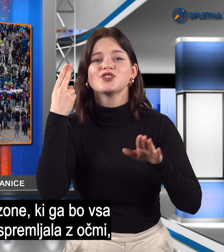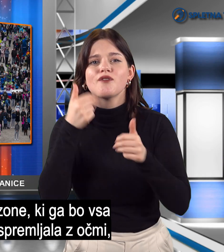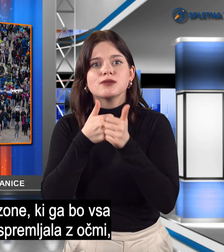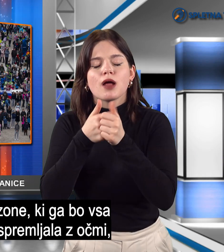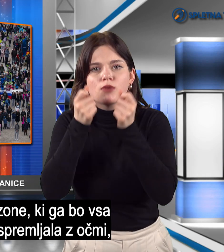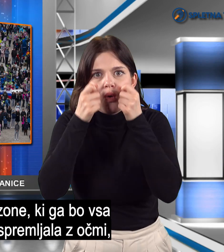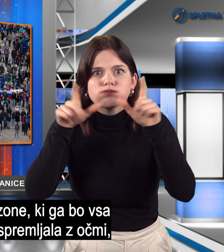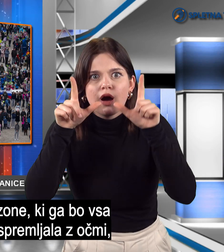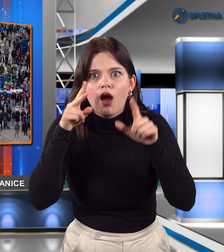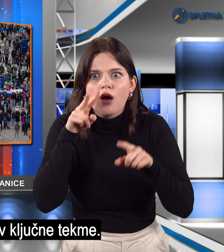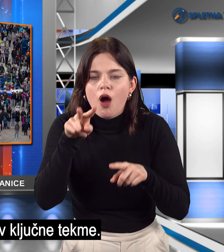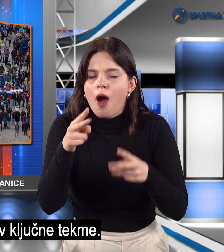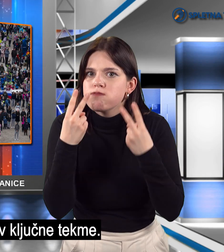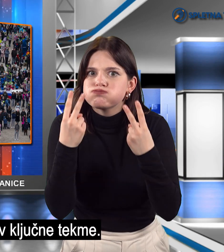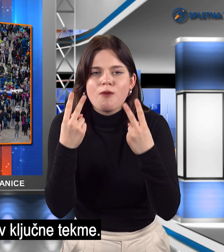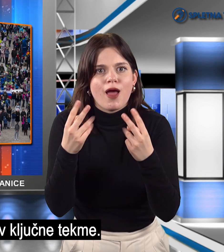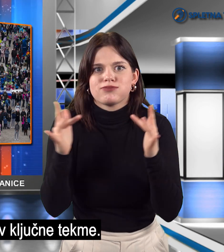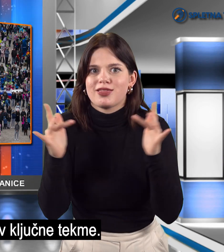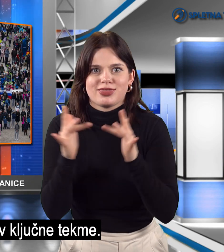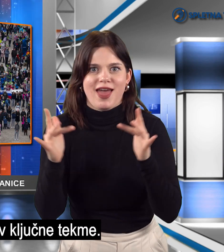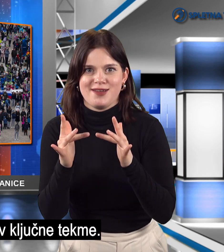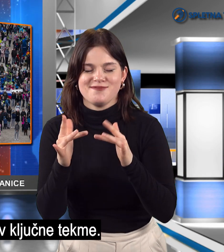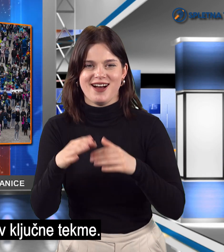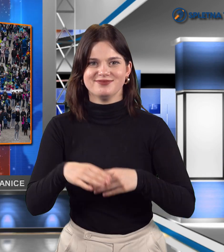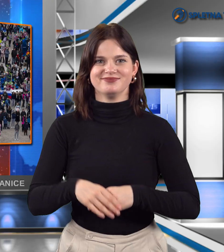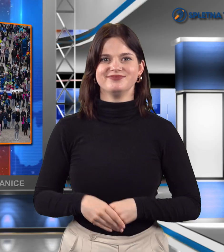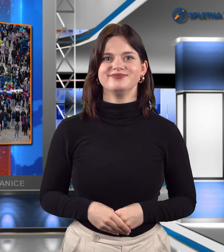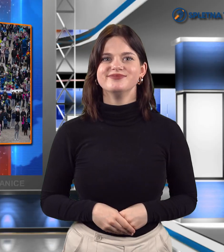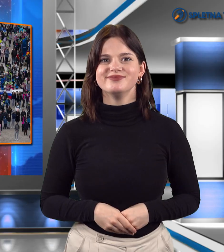vsa Slovenija spremljala z očmi, zazrtimi v ključne tekme.